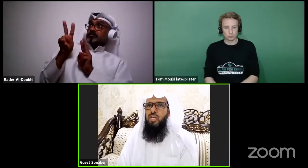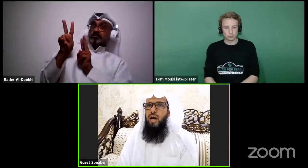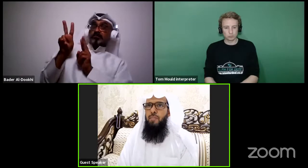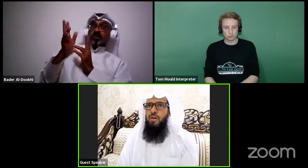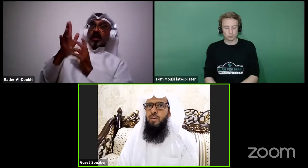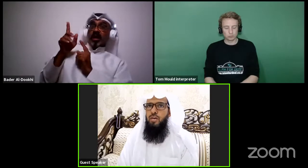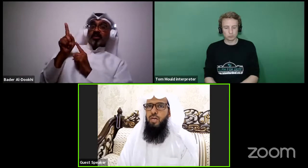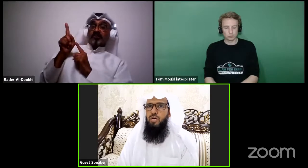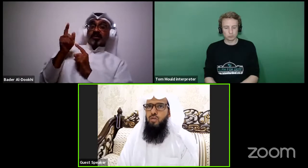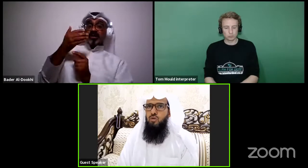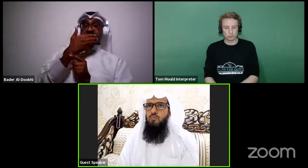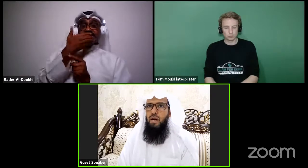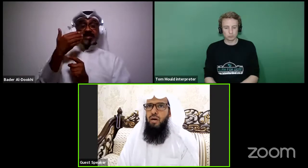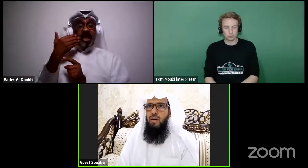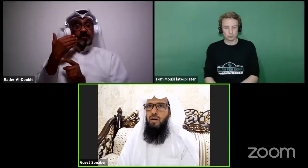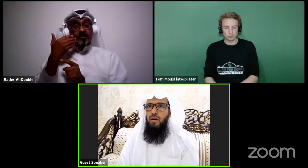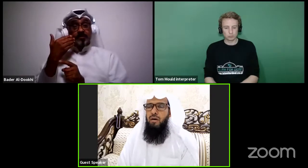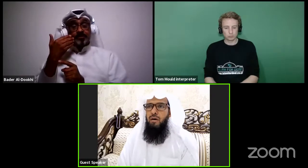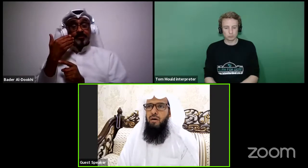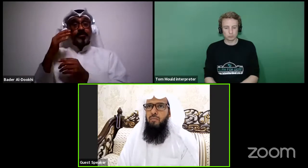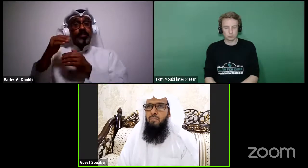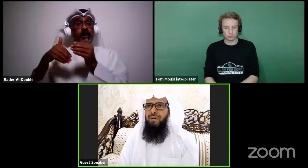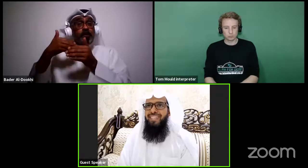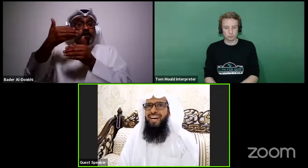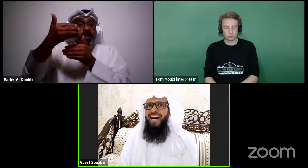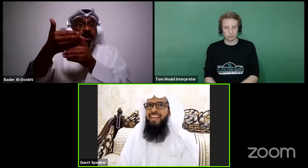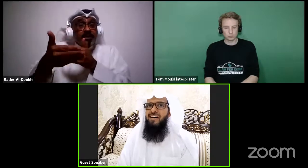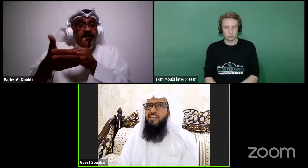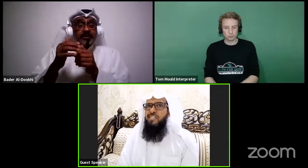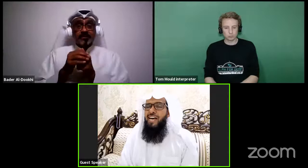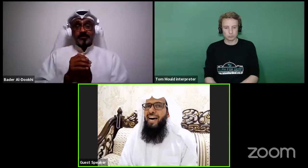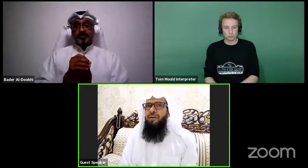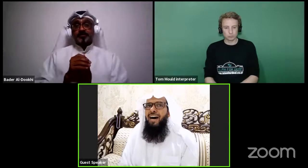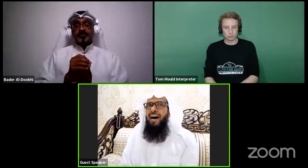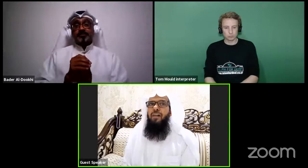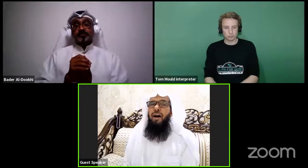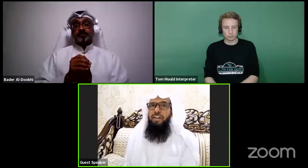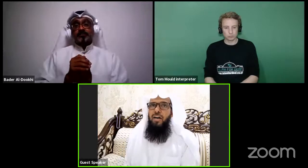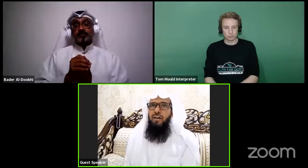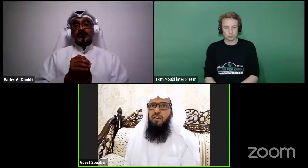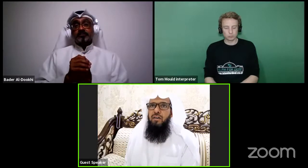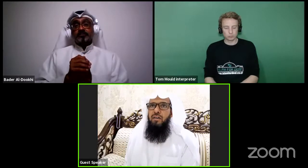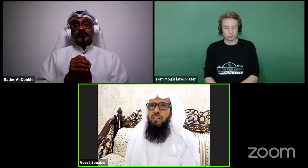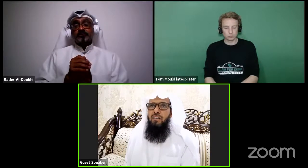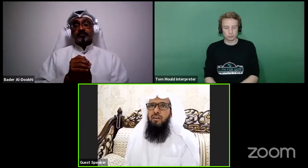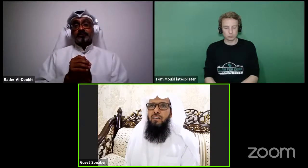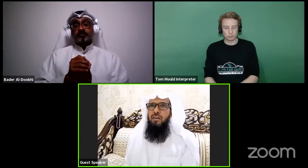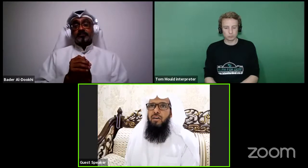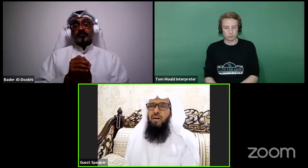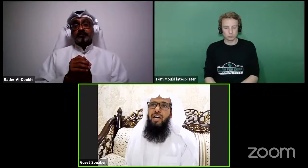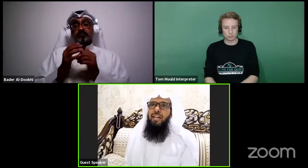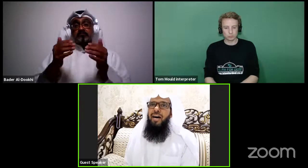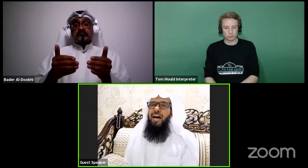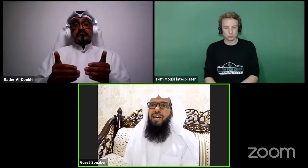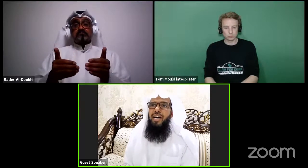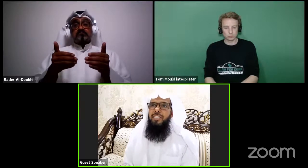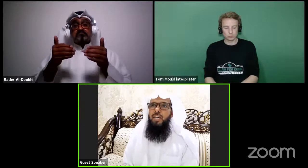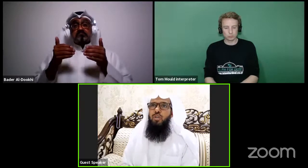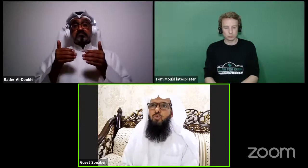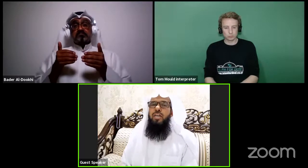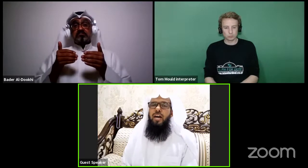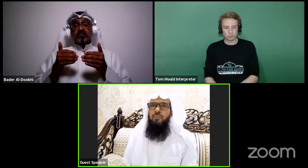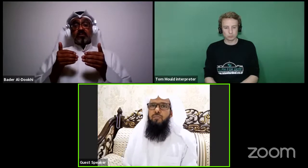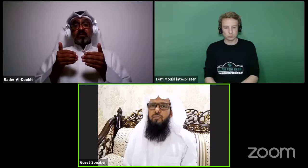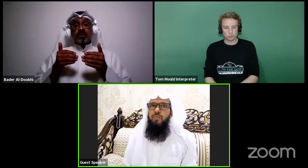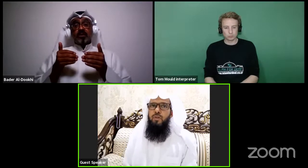في صيامه، ثم بعد هذا سحب هذا المعنى على